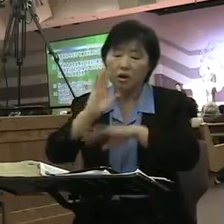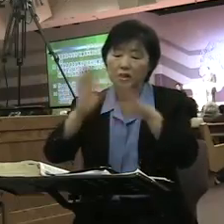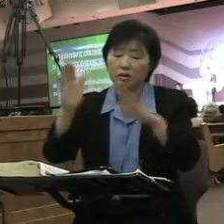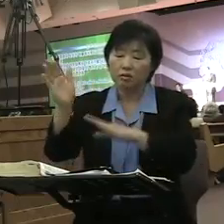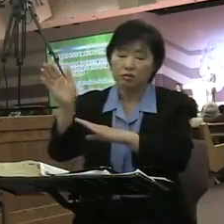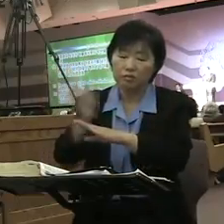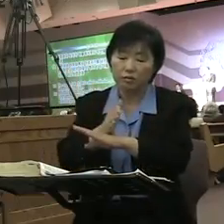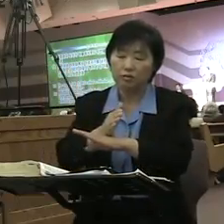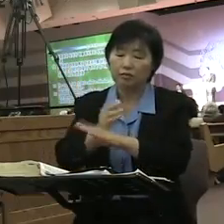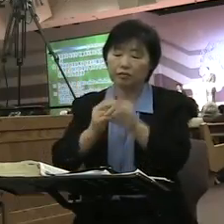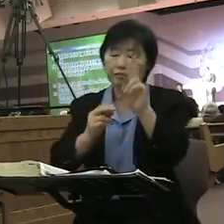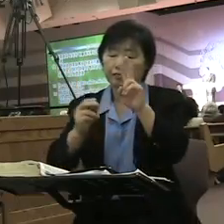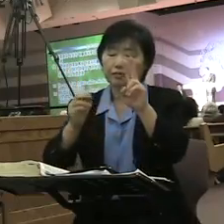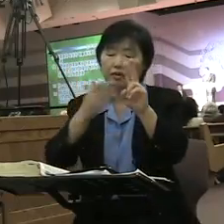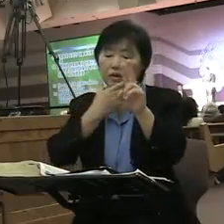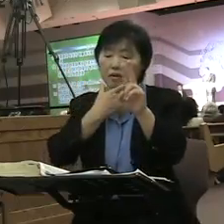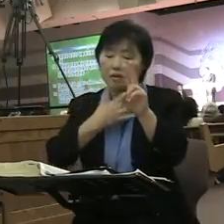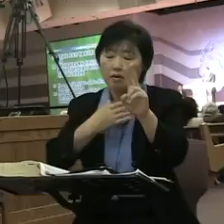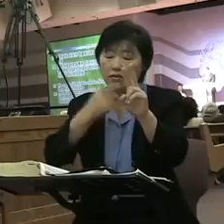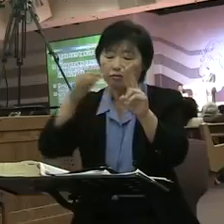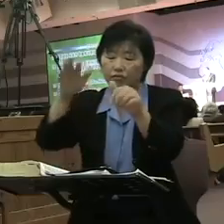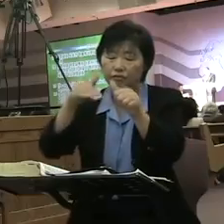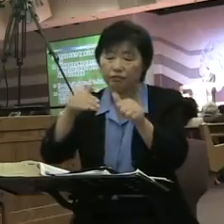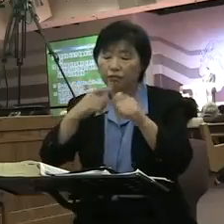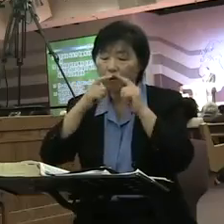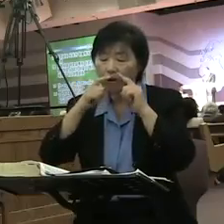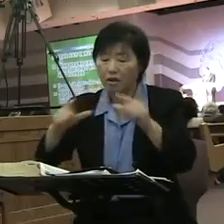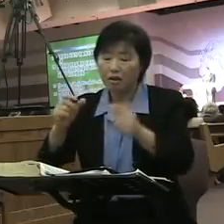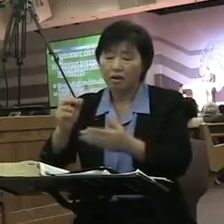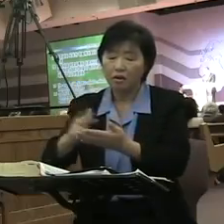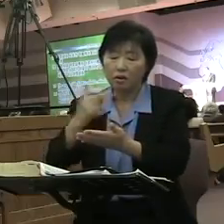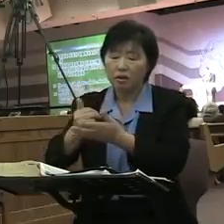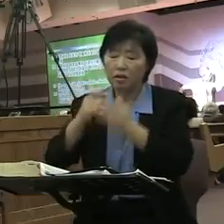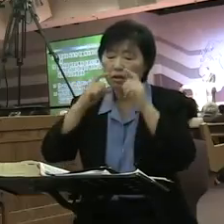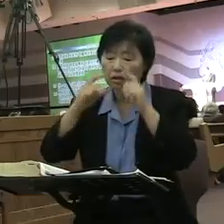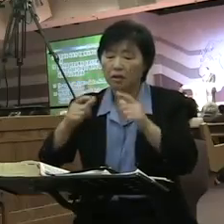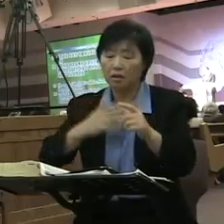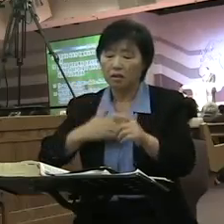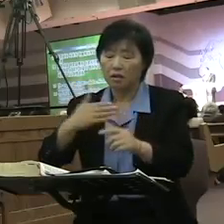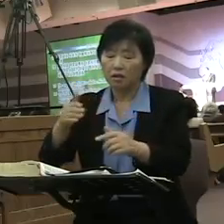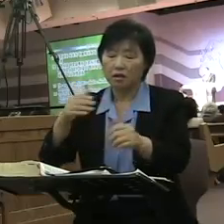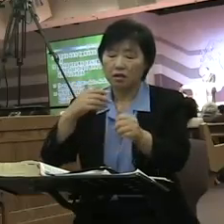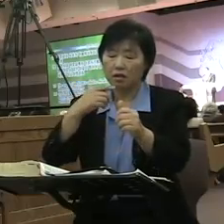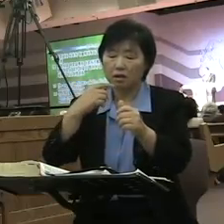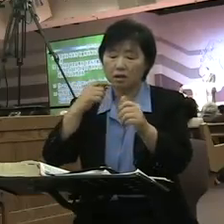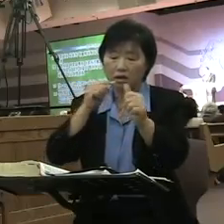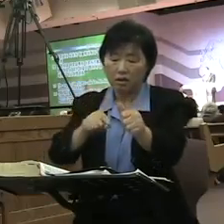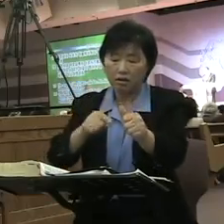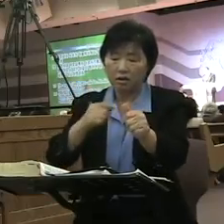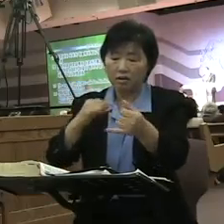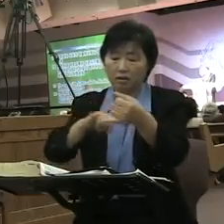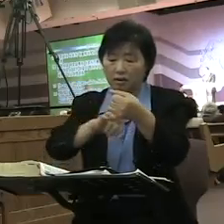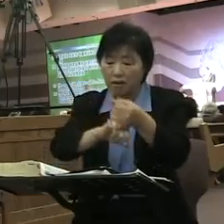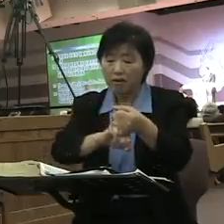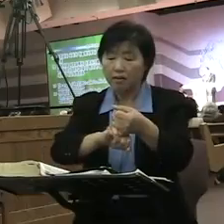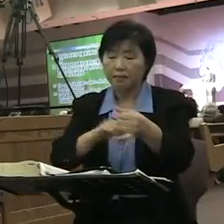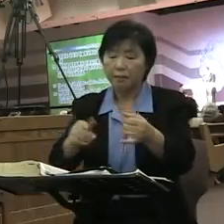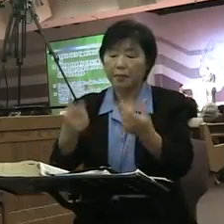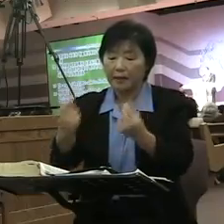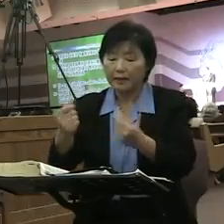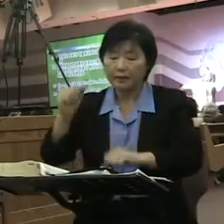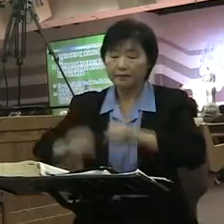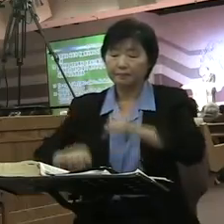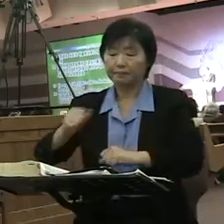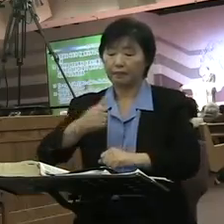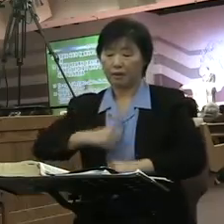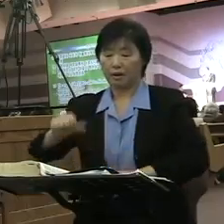하늘에서부터 번제하라. 가라사대 여호와께서 이러시기를 내가 나를 가리켜 명세하노니 내가 이같이 행하여 내 아들